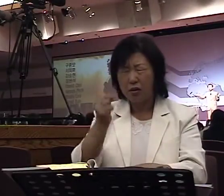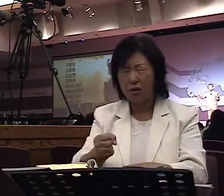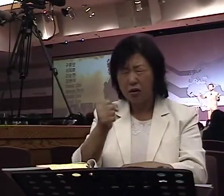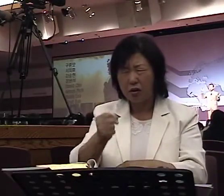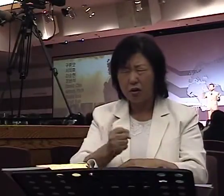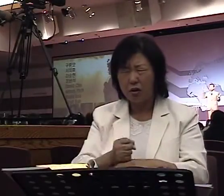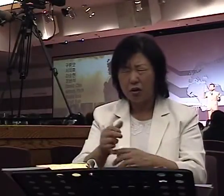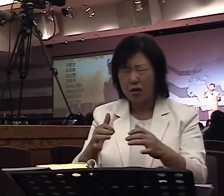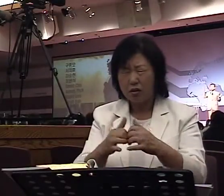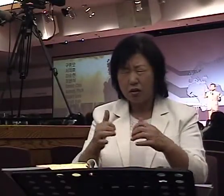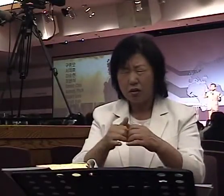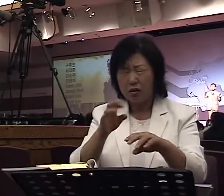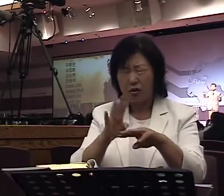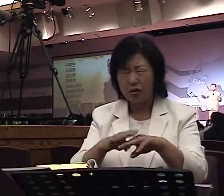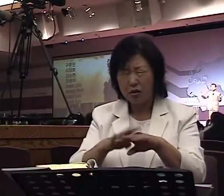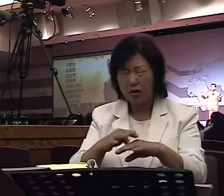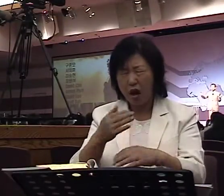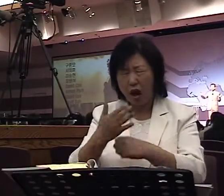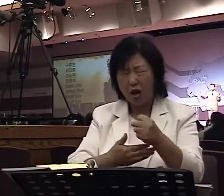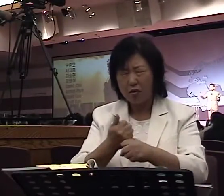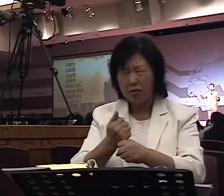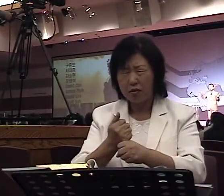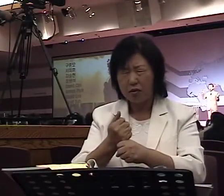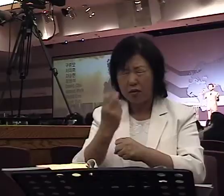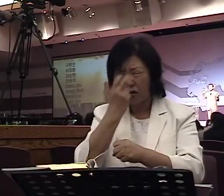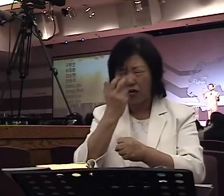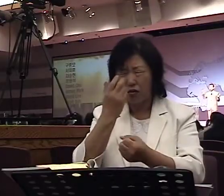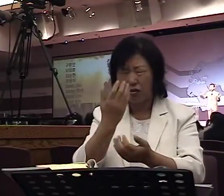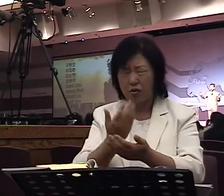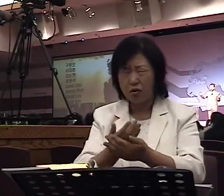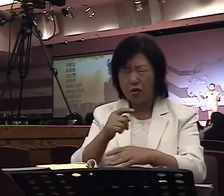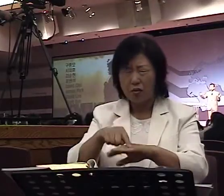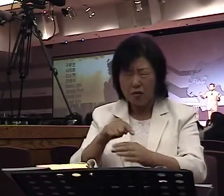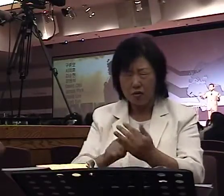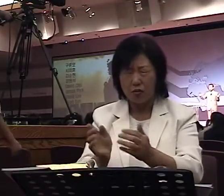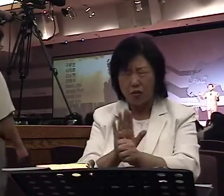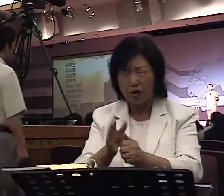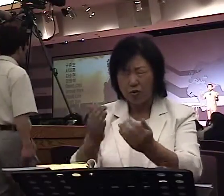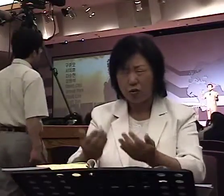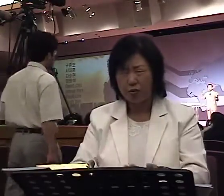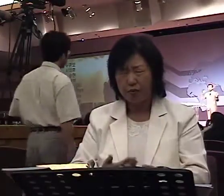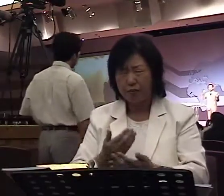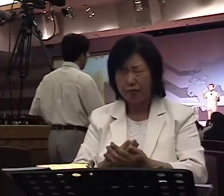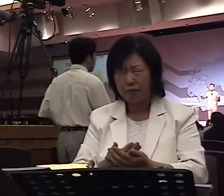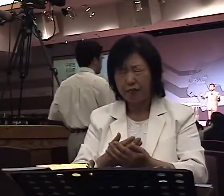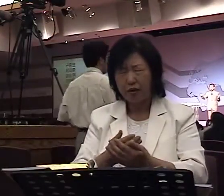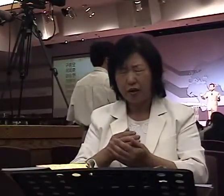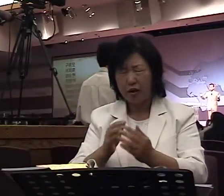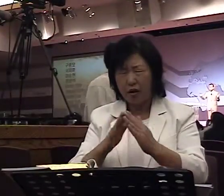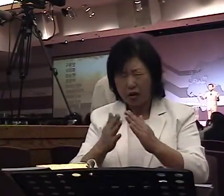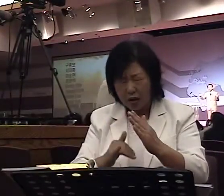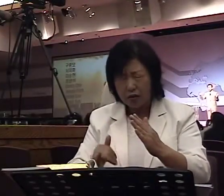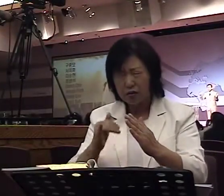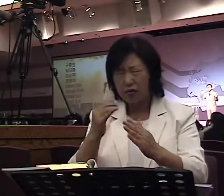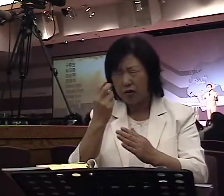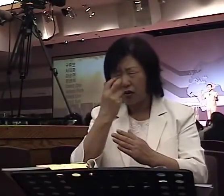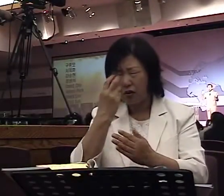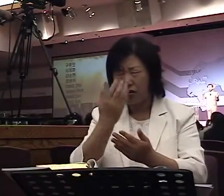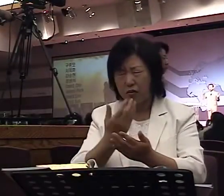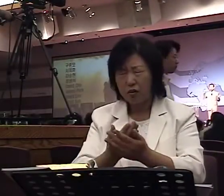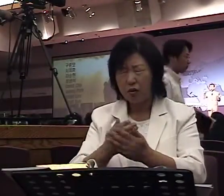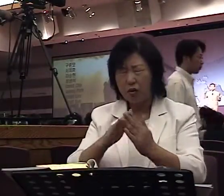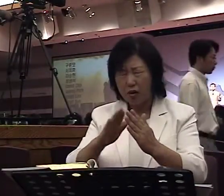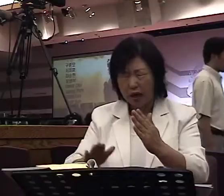그 전쟁터에서 하나님이 지켜주시는 손길이 그들의 마음을 위로해 주시옵소서. 가정을 지켜주시옵시고